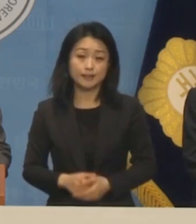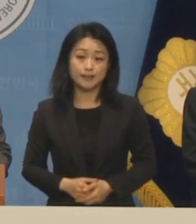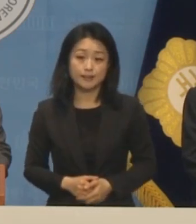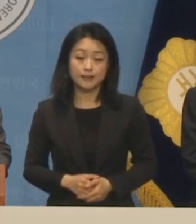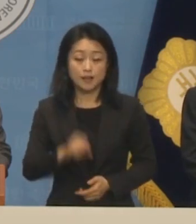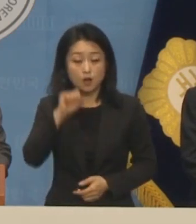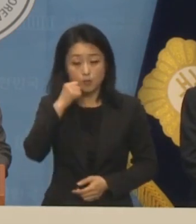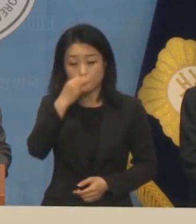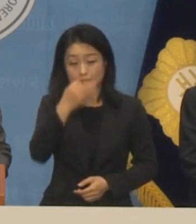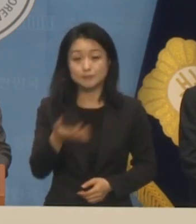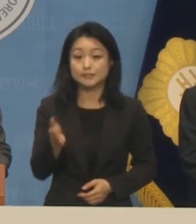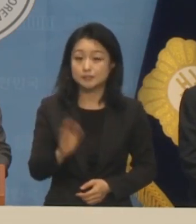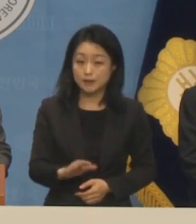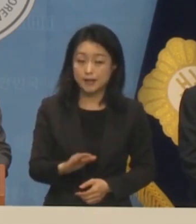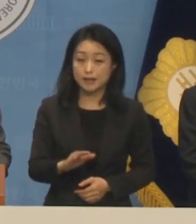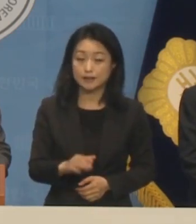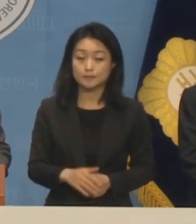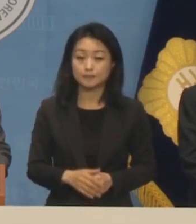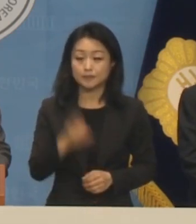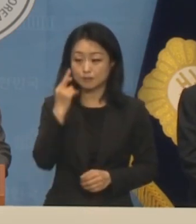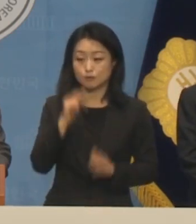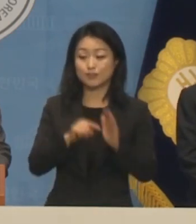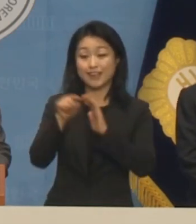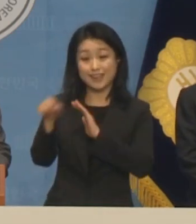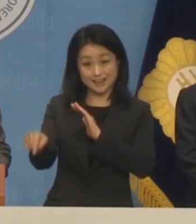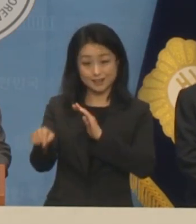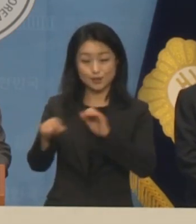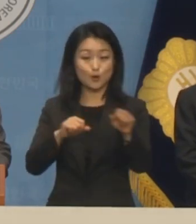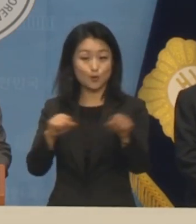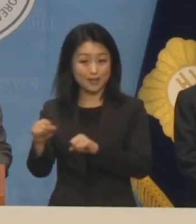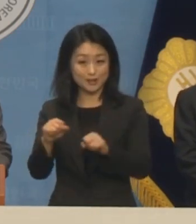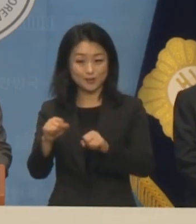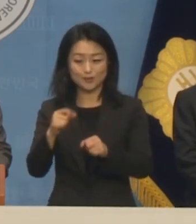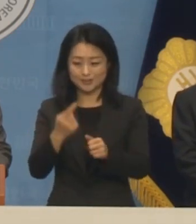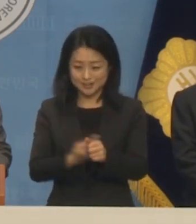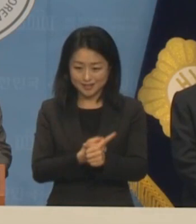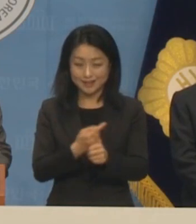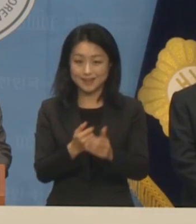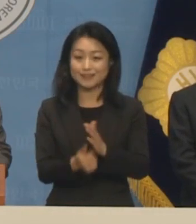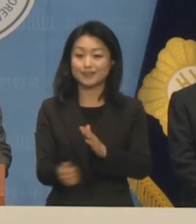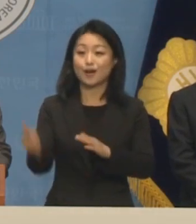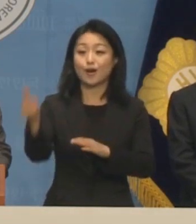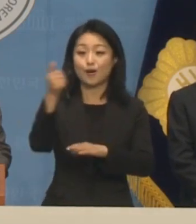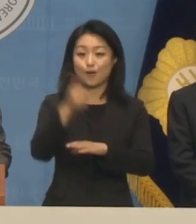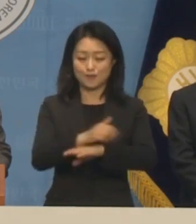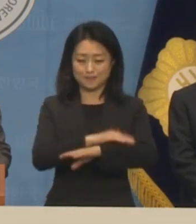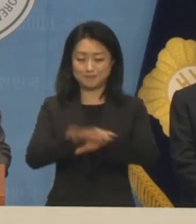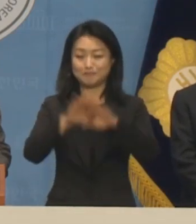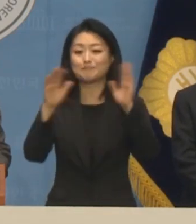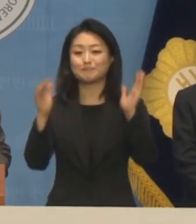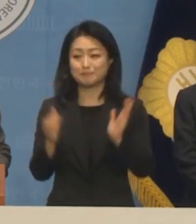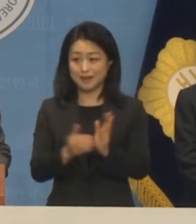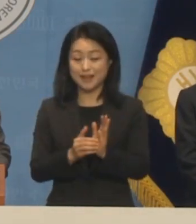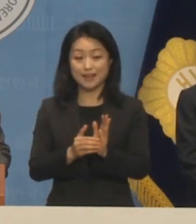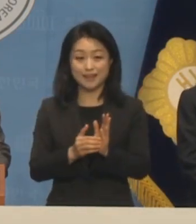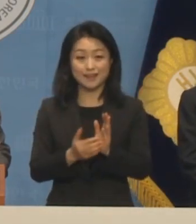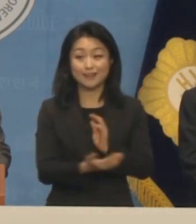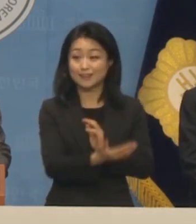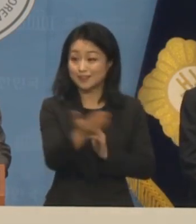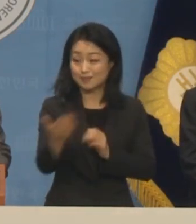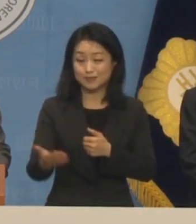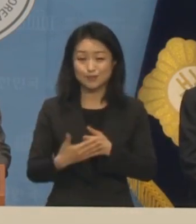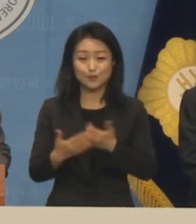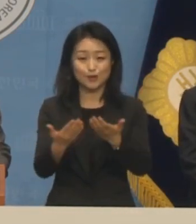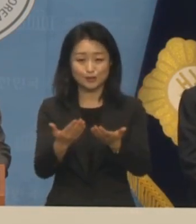어려운 가운데도 우리 방미 외교단의 활동이 성공적으로 마칠 수 있도록 음으로 양으로